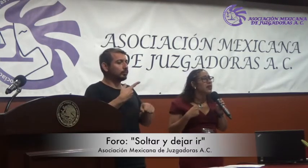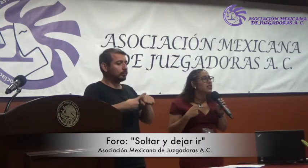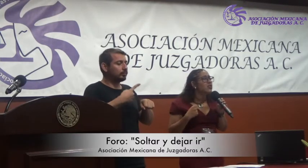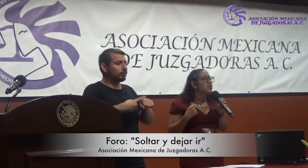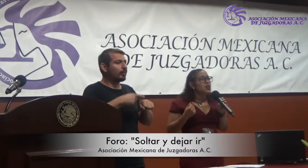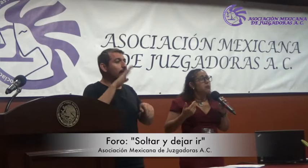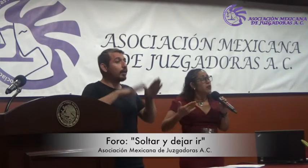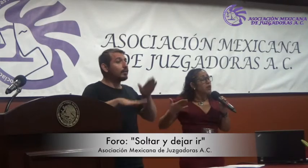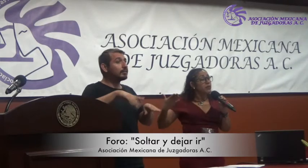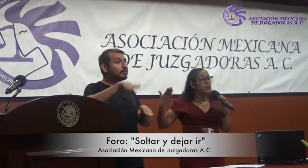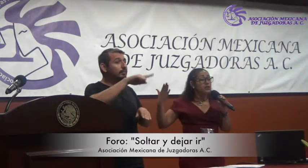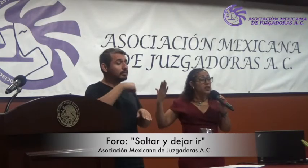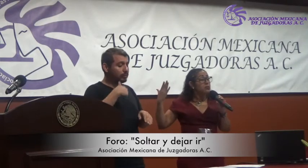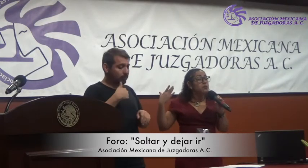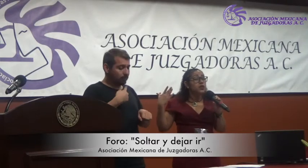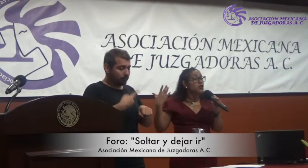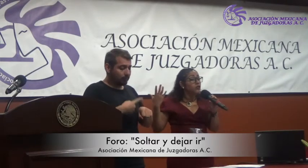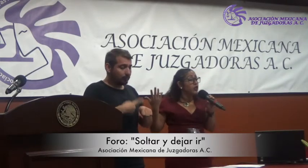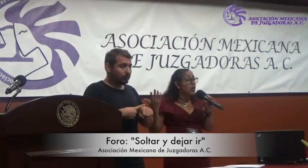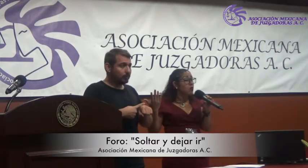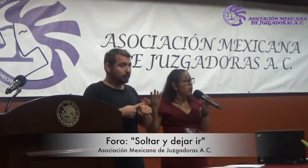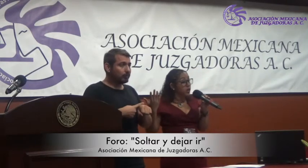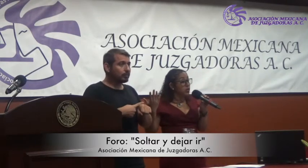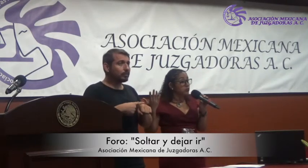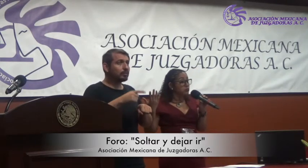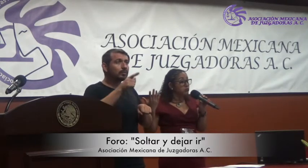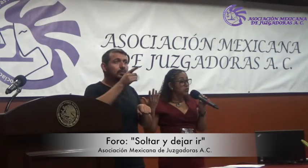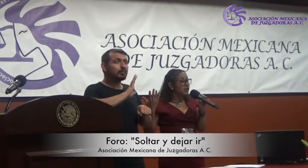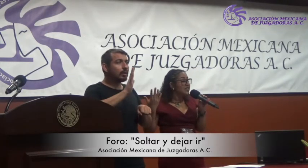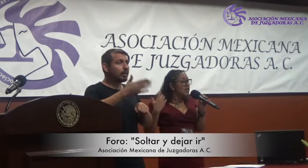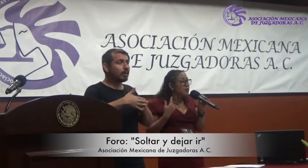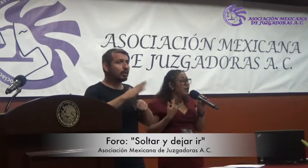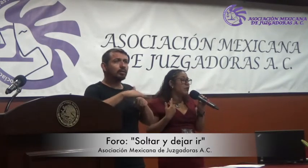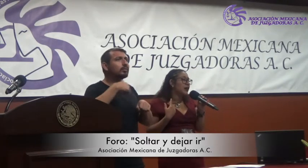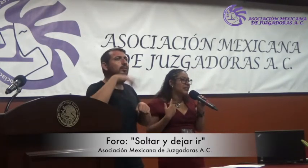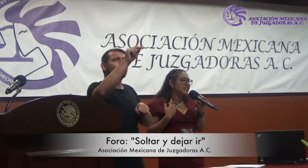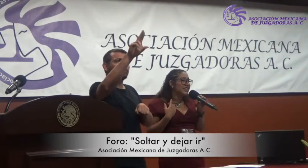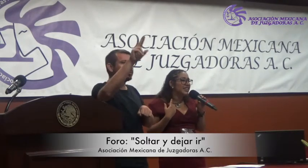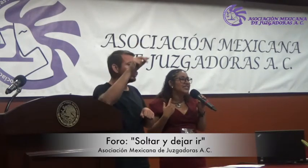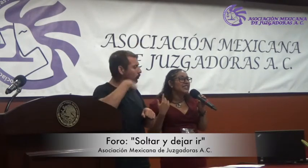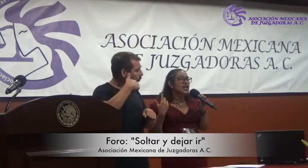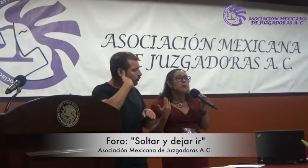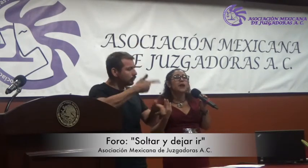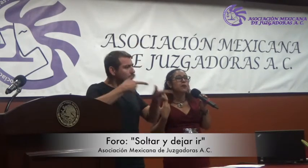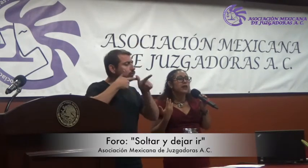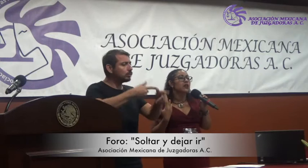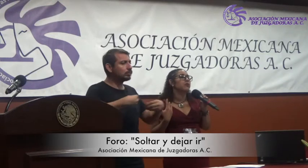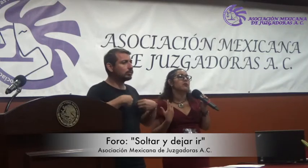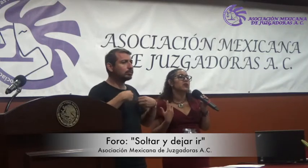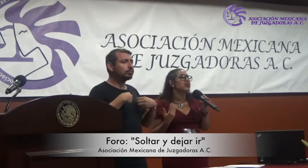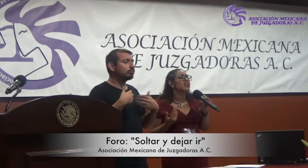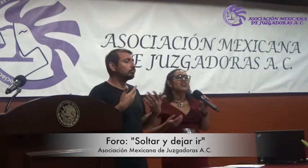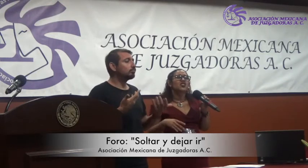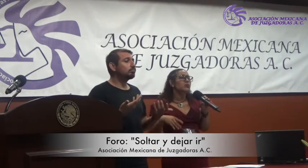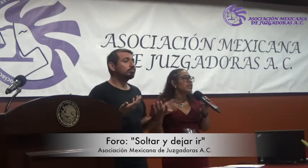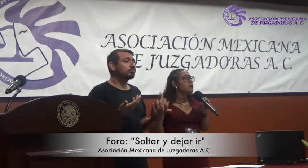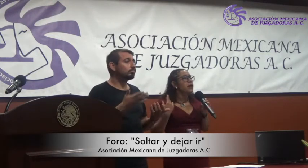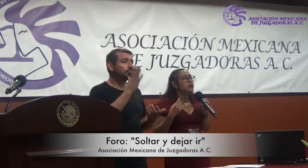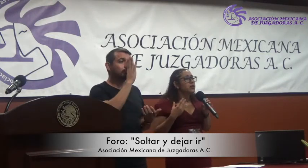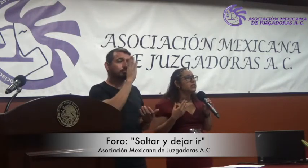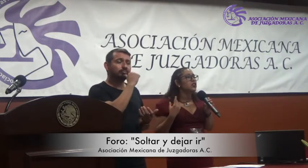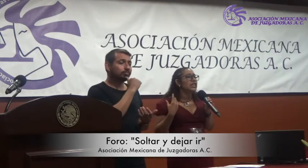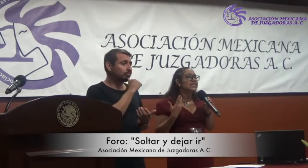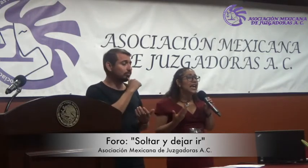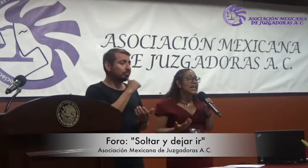seguir viviendo, pero la verdad es que mi vida no fue tan buena. Siempre me castigué, siempre me reprimí, no me